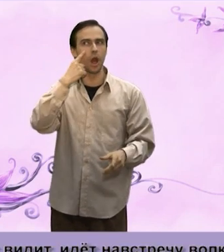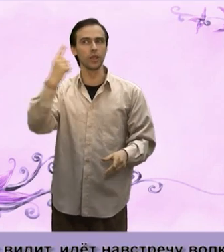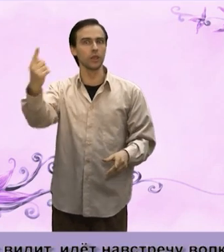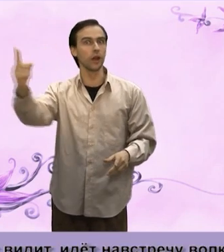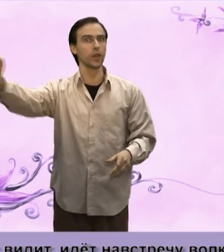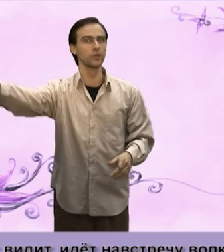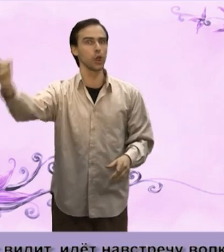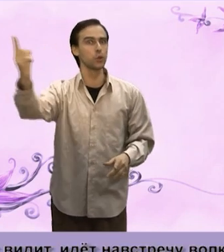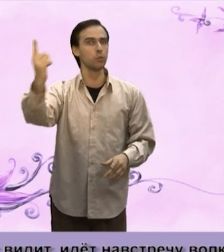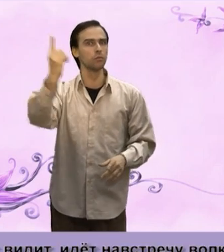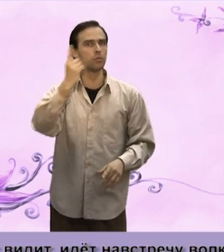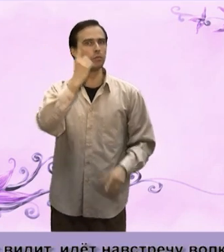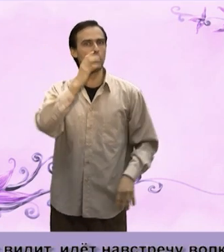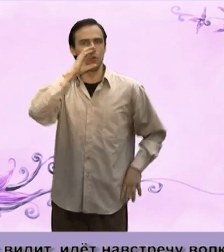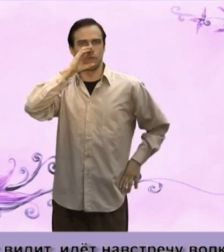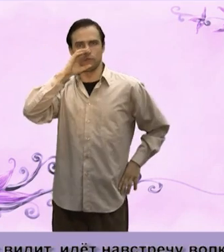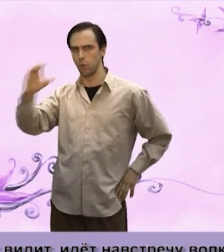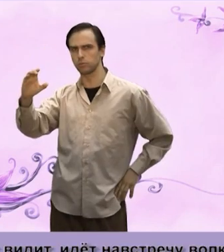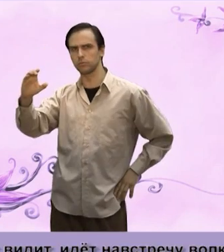Вдруг видит, идет навстречу волк.